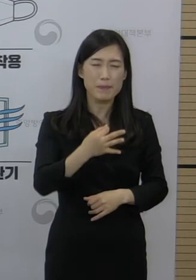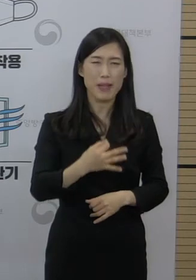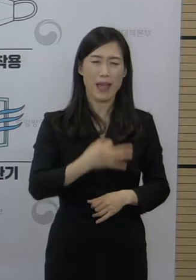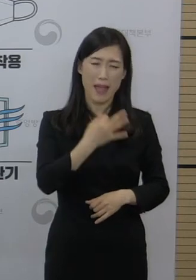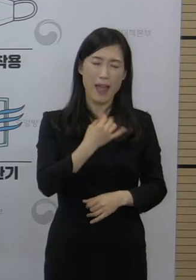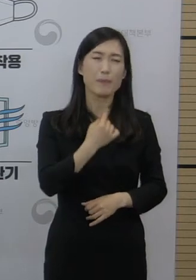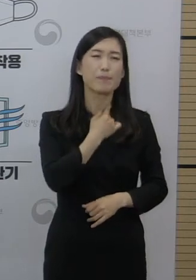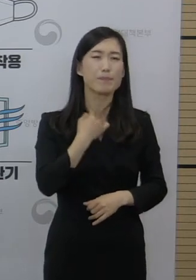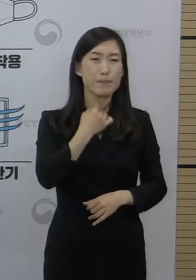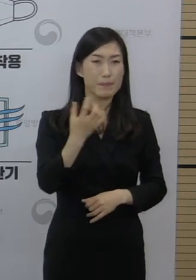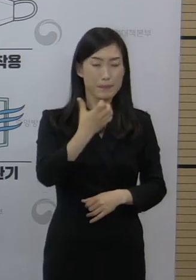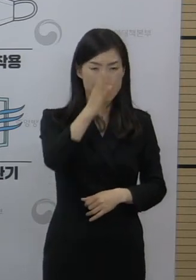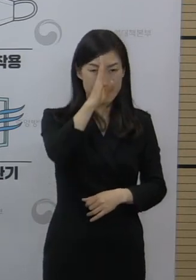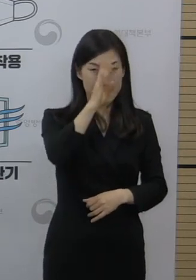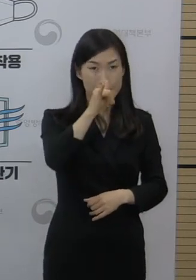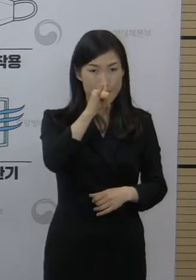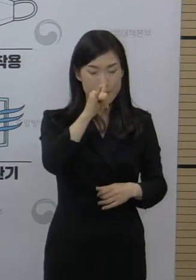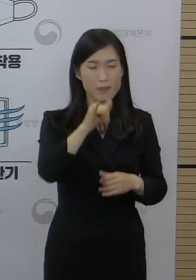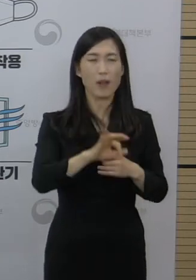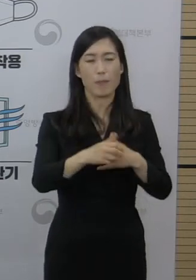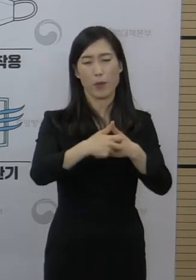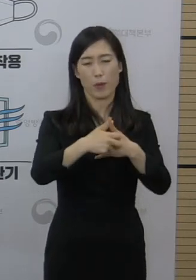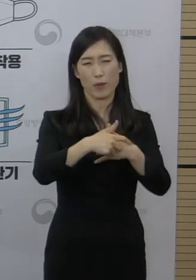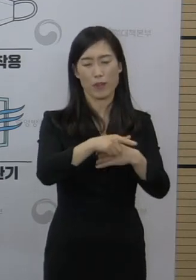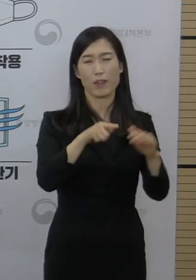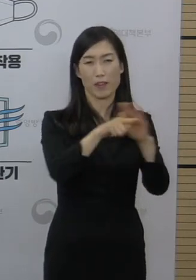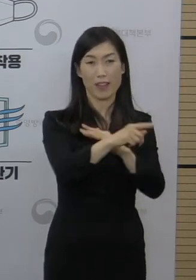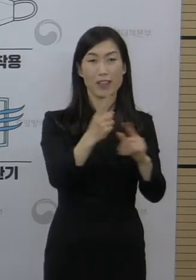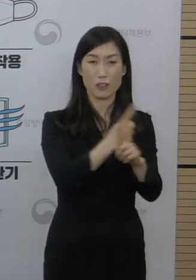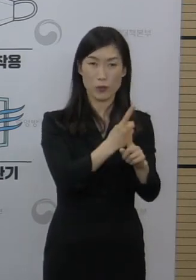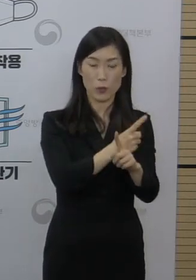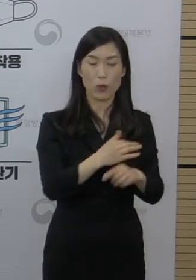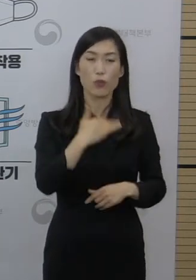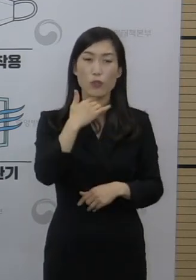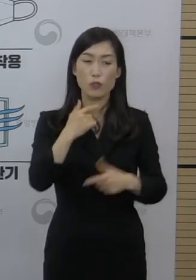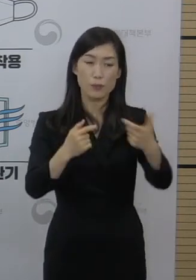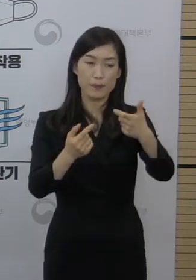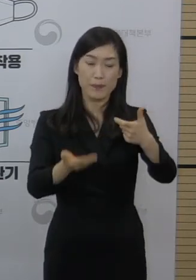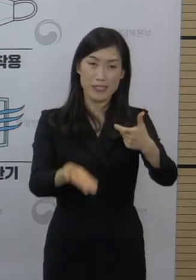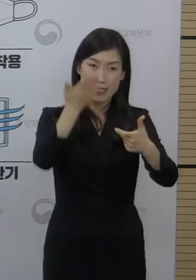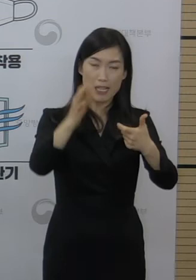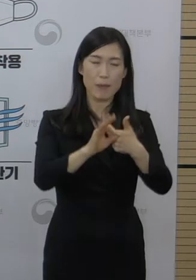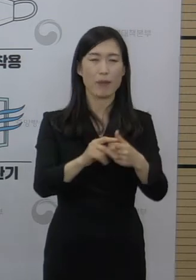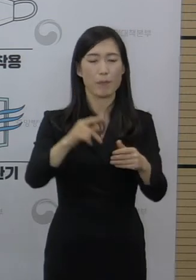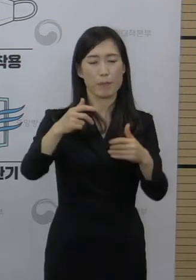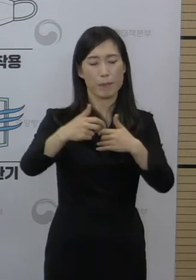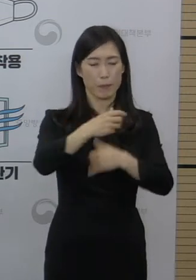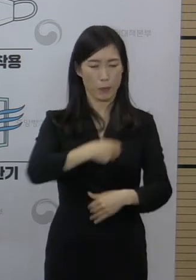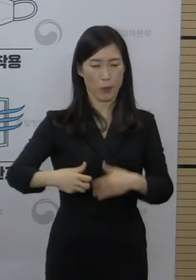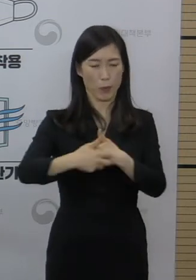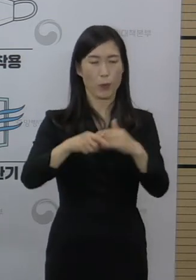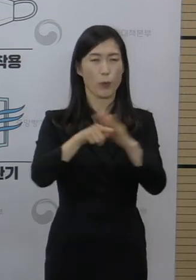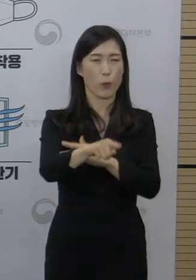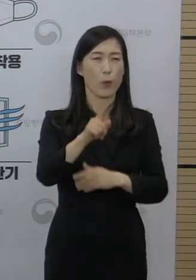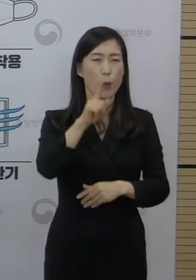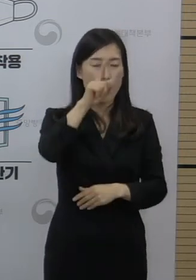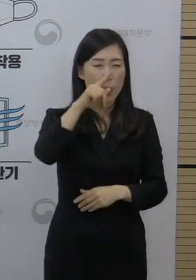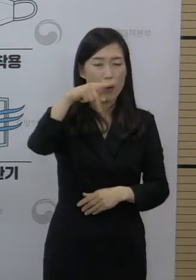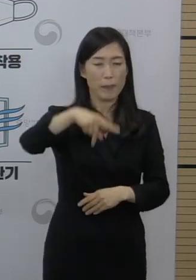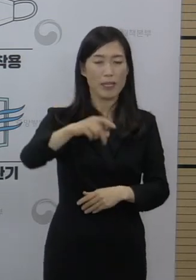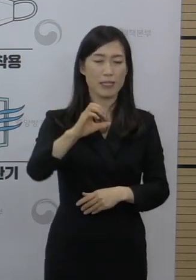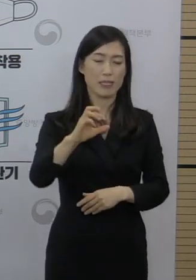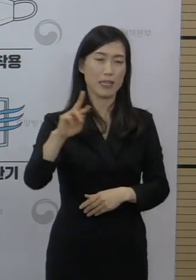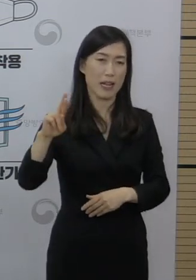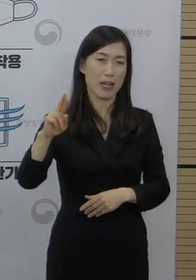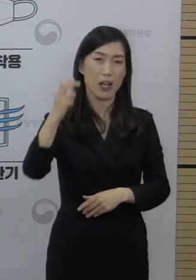지정 의료기관 등 진료를 받거나 60세 이상은 보건소에 pcr 검사를 받아 조기에 진단하고 신속하게